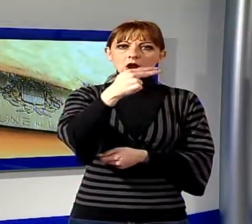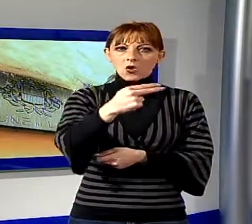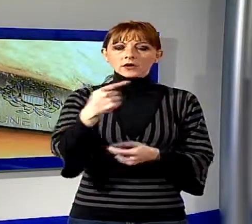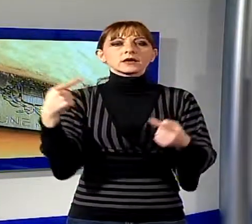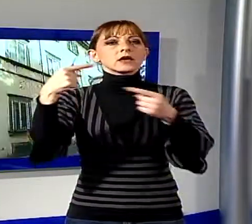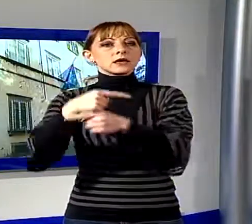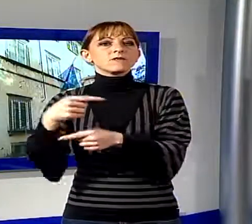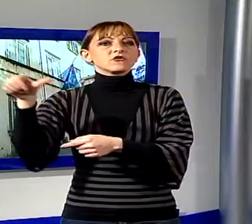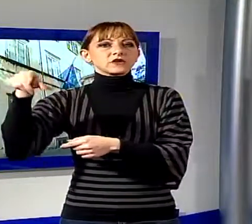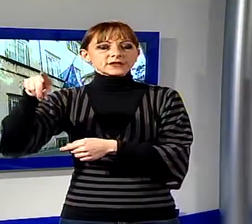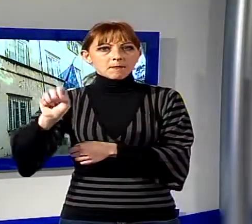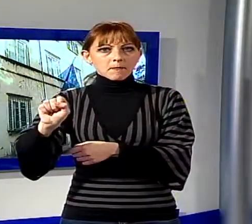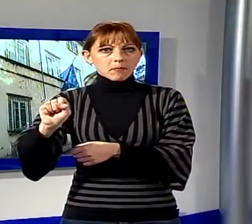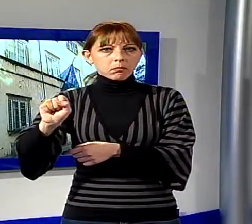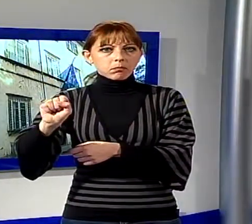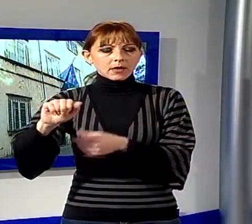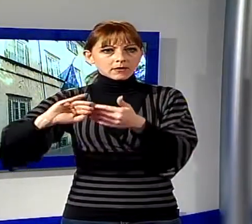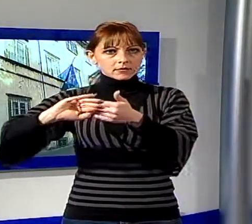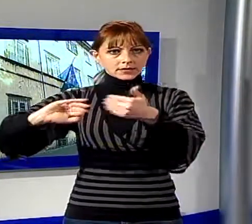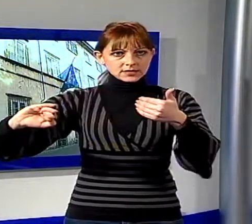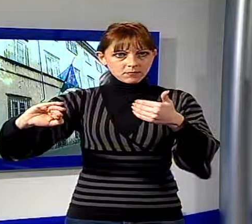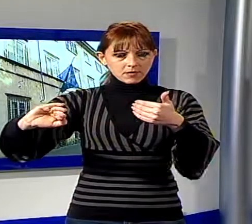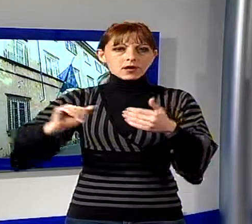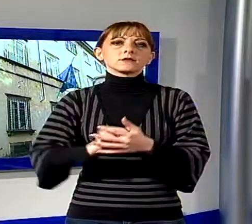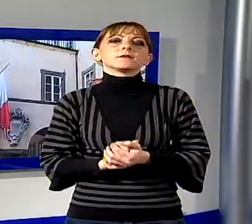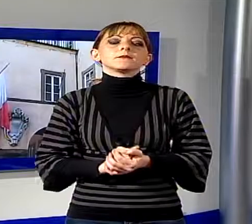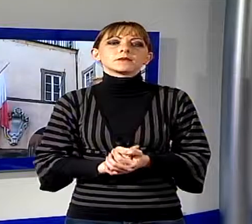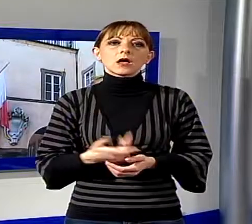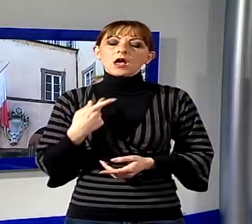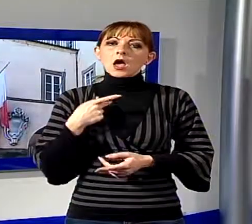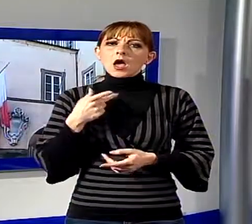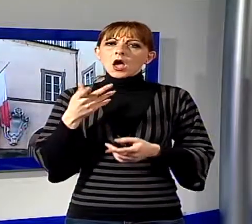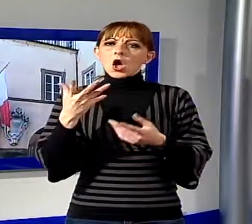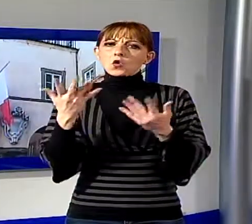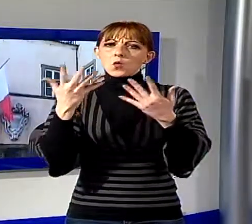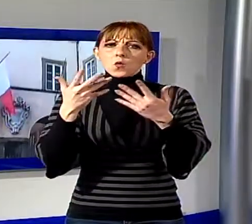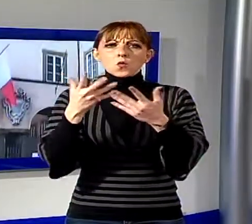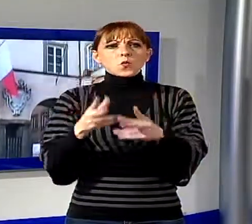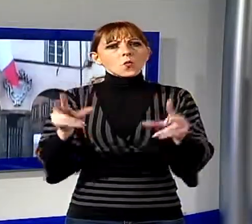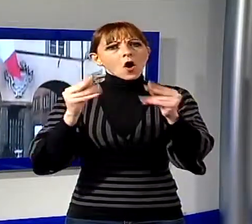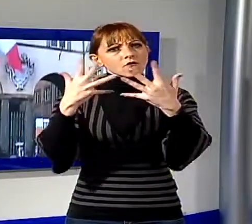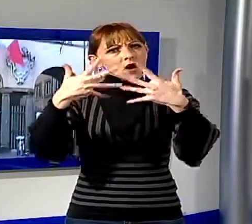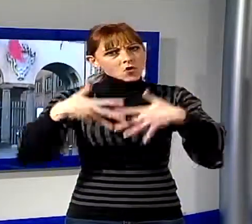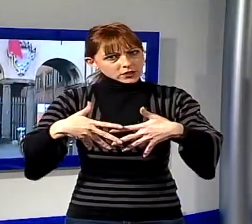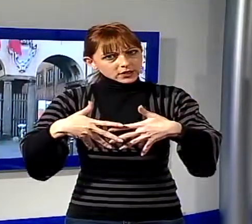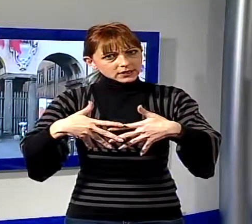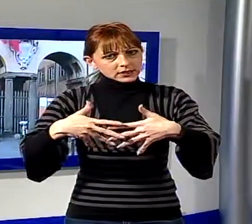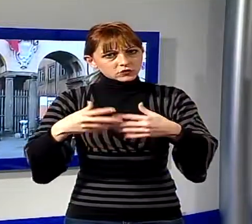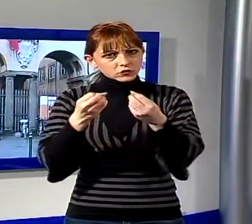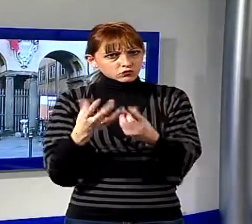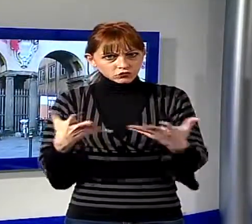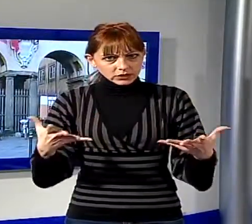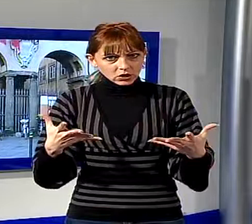che, secondo le indiscrezioni intercettate dai lavoratori, prevederebbe l'uscita di scena del socio privato Toscana Energia da gas